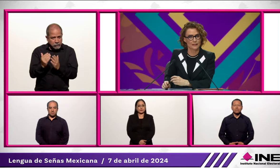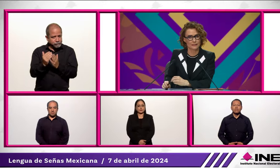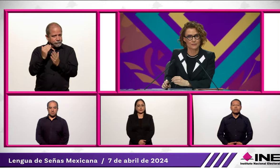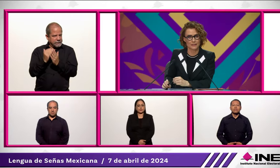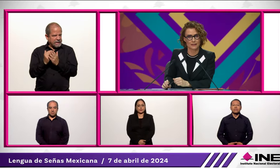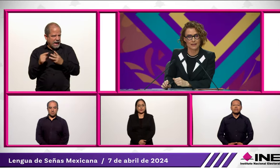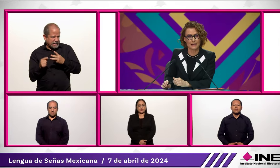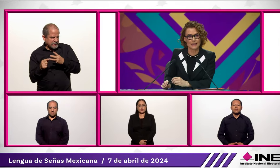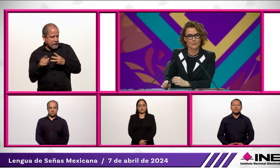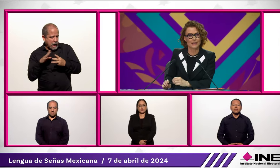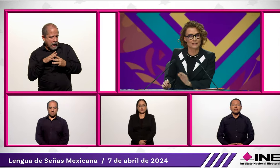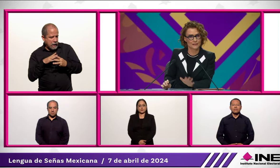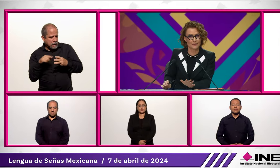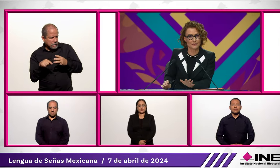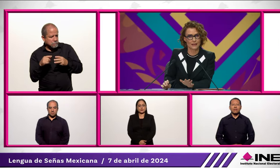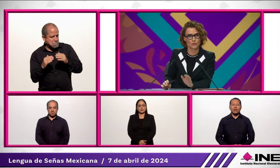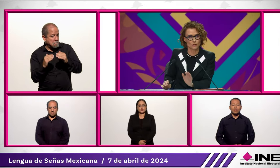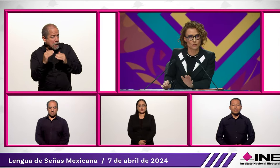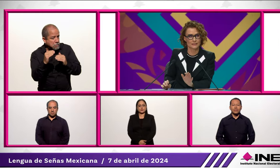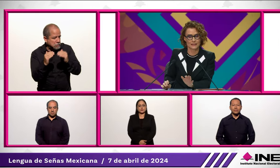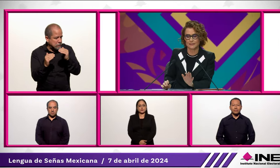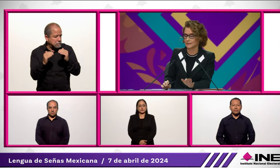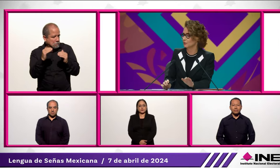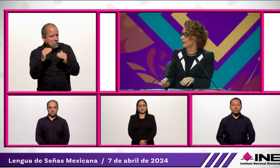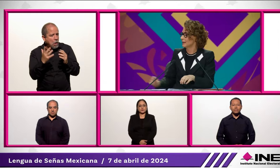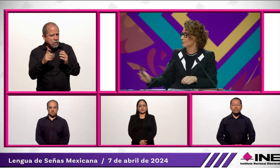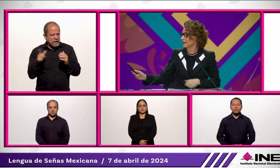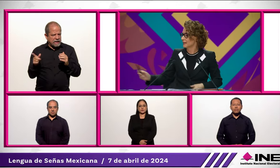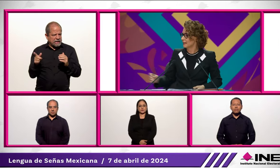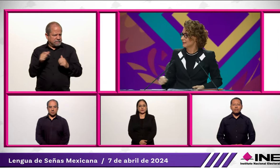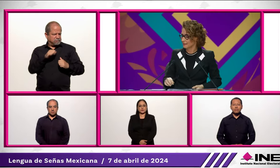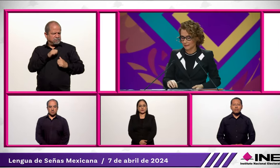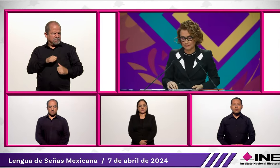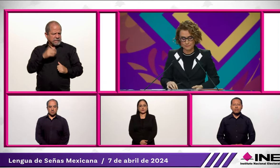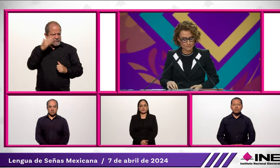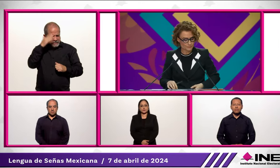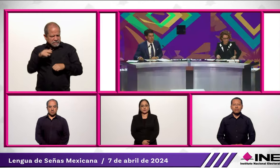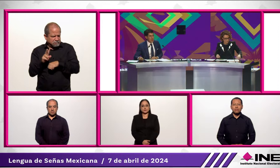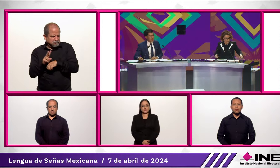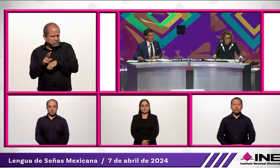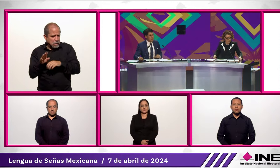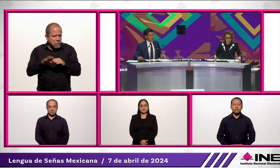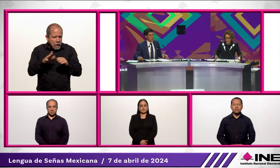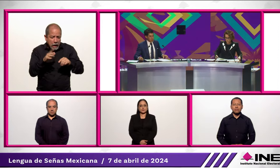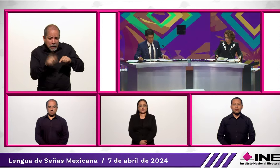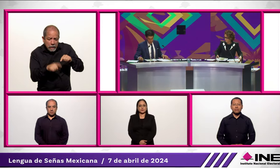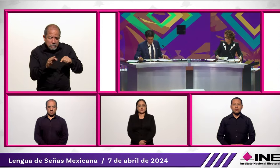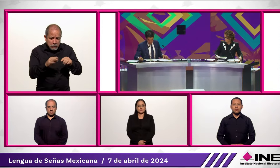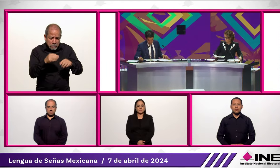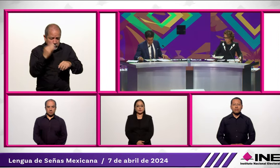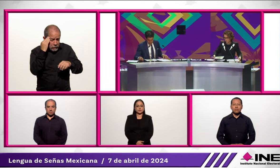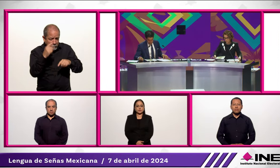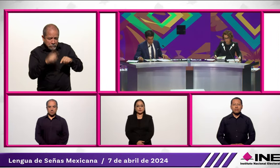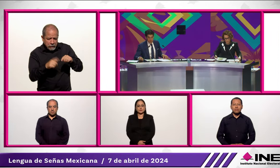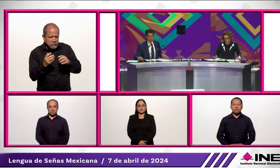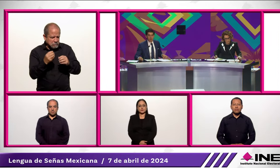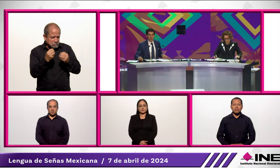todos exactamente a la par, si es que algo no está siendo a la par. Adelante. Gracias, Denise. Vamos con...